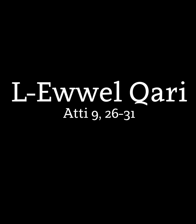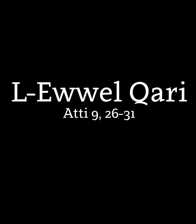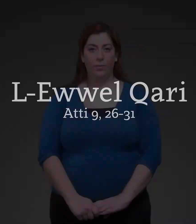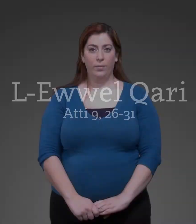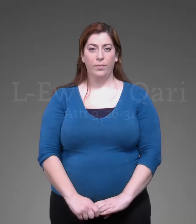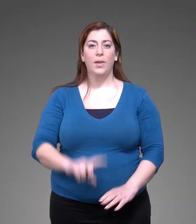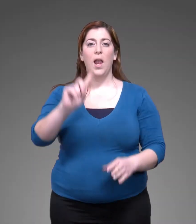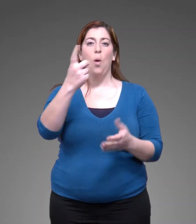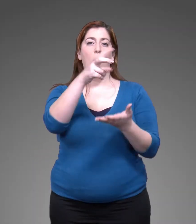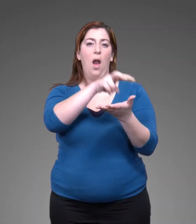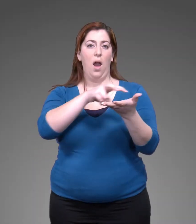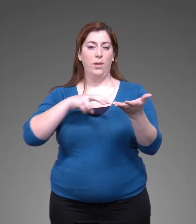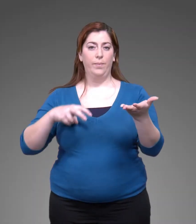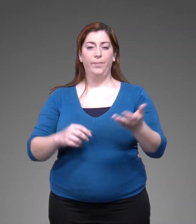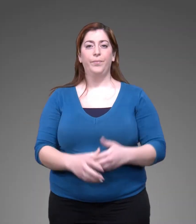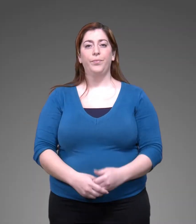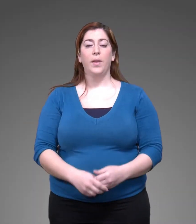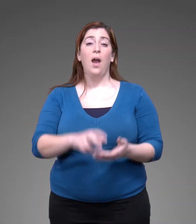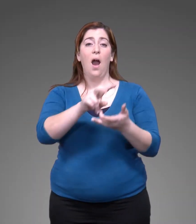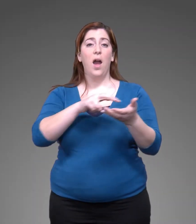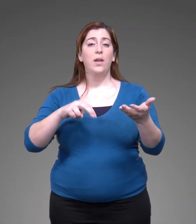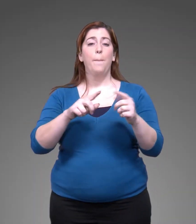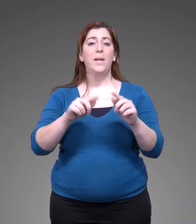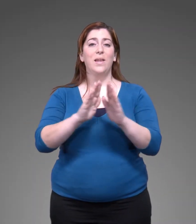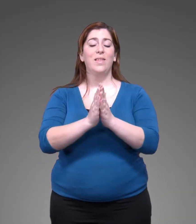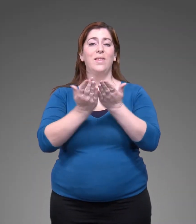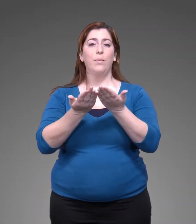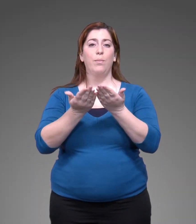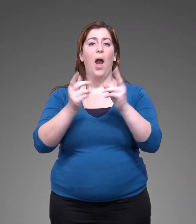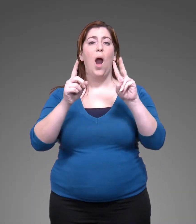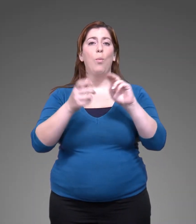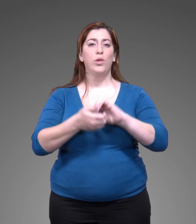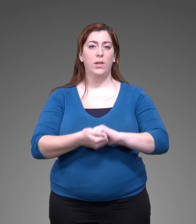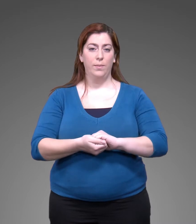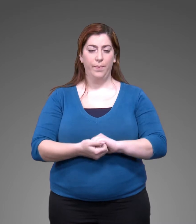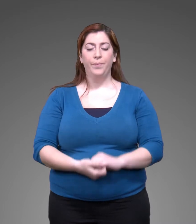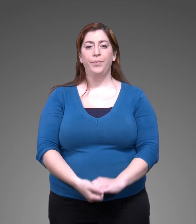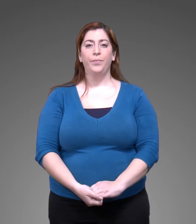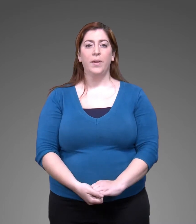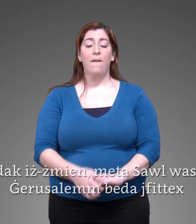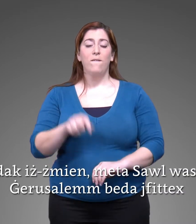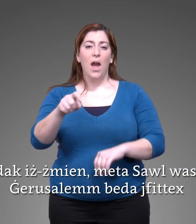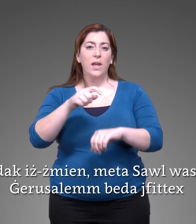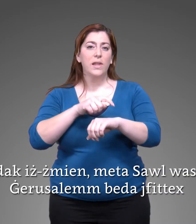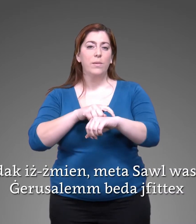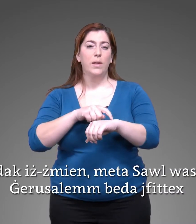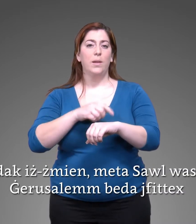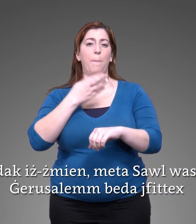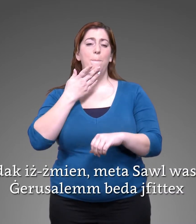L-owel għari Għari milktib tal-attita l-apposli Udak jizmin me tassaw l-wasall